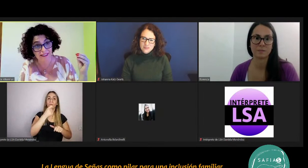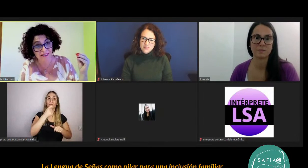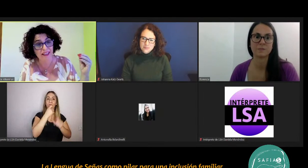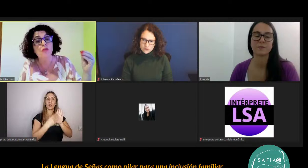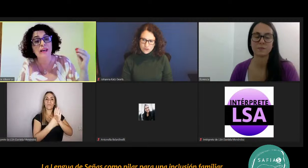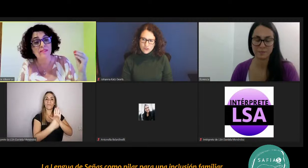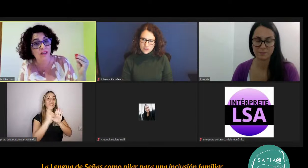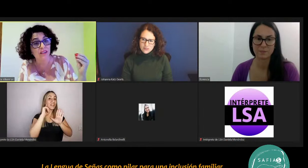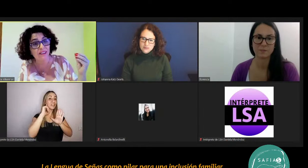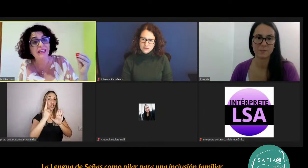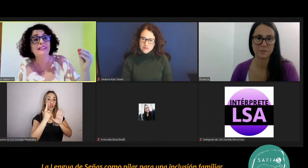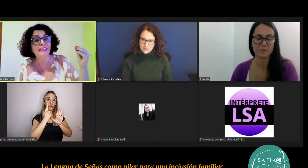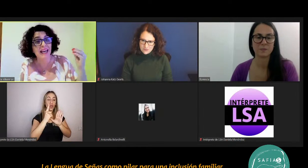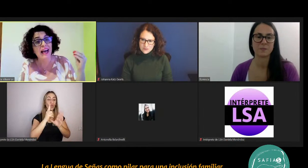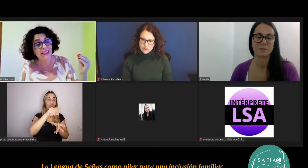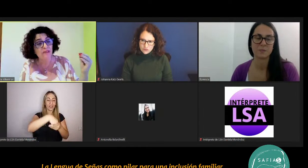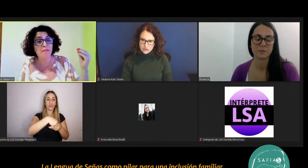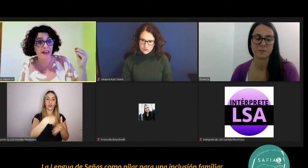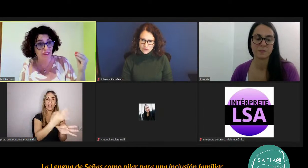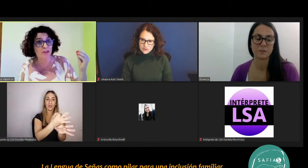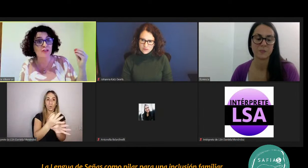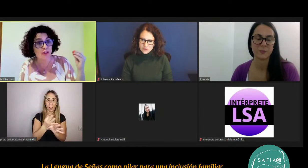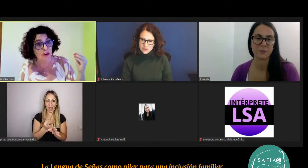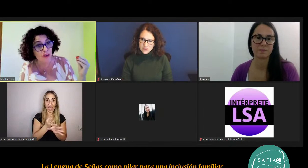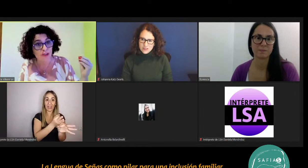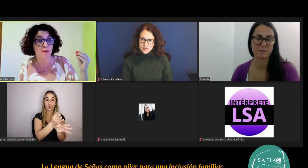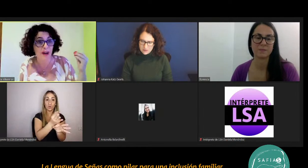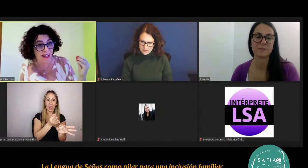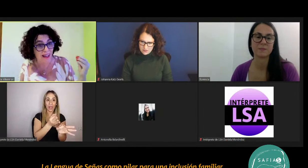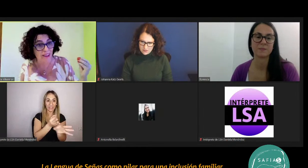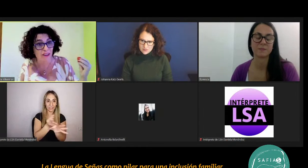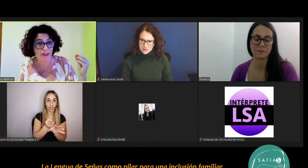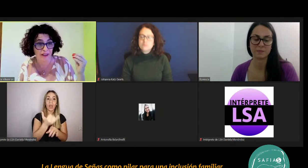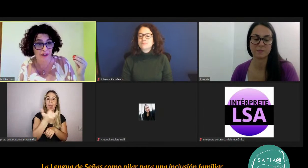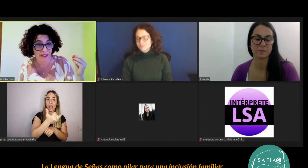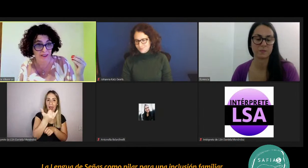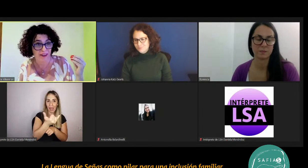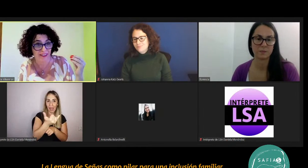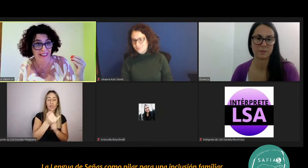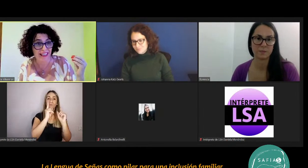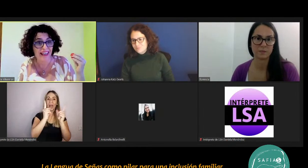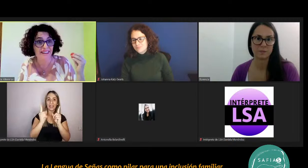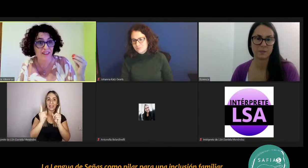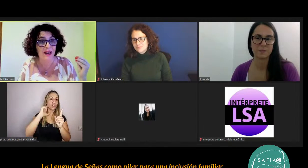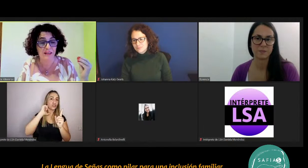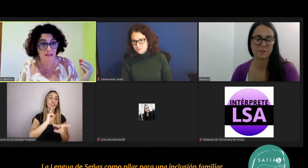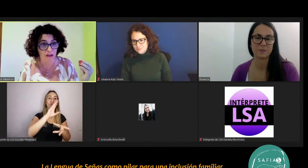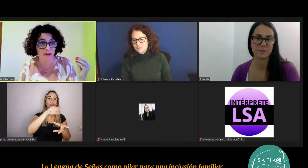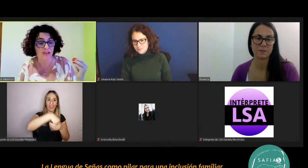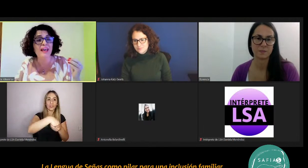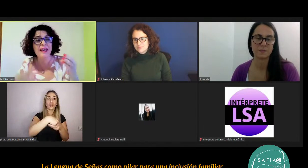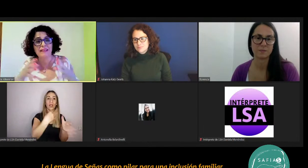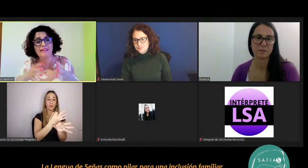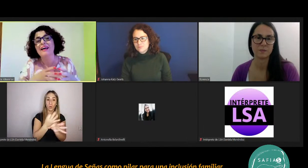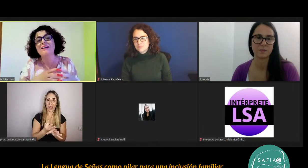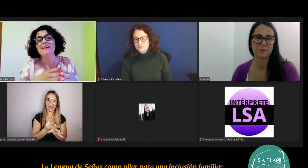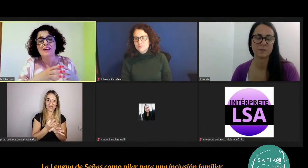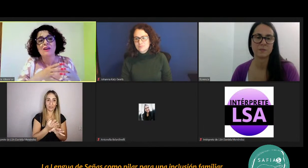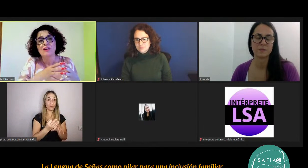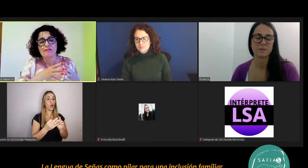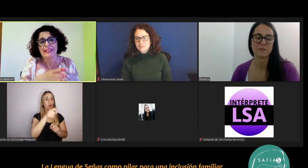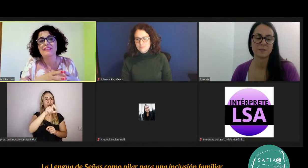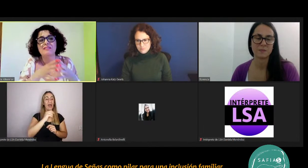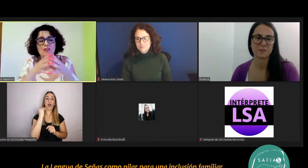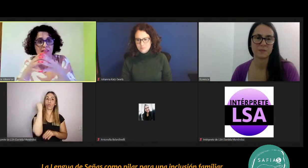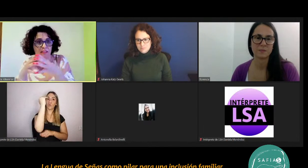acá, ¿sí? En educación ya hay maestros sordos trabajando en educación, en las escuelas de sordos. Están